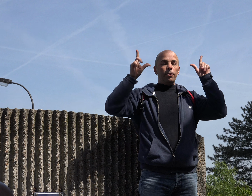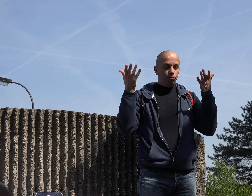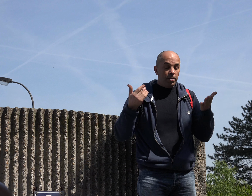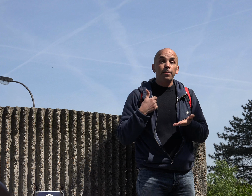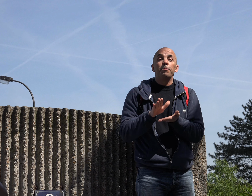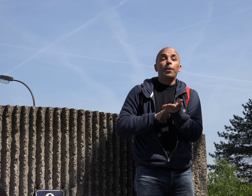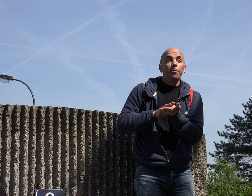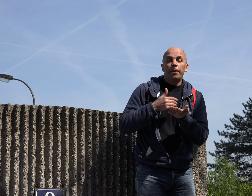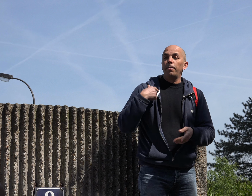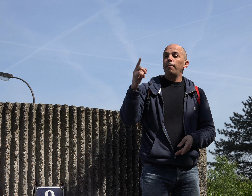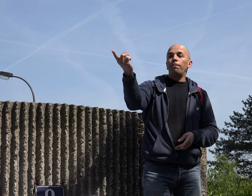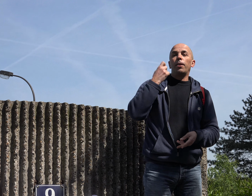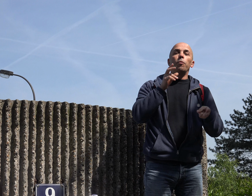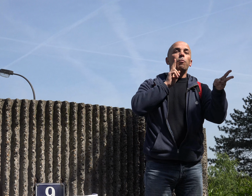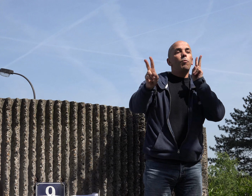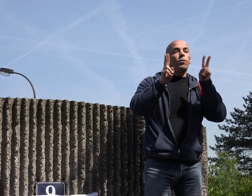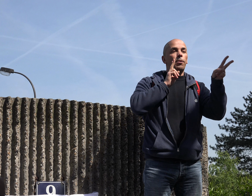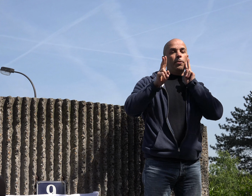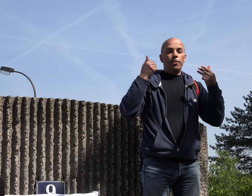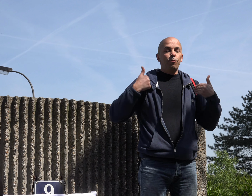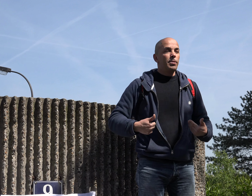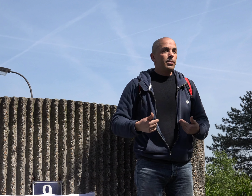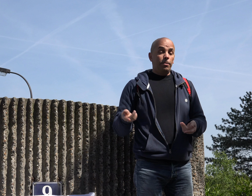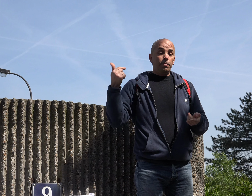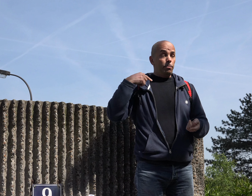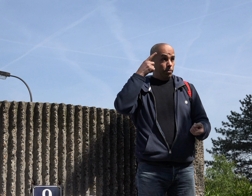voilà, cette image, ça fait que c'est un réédition dont je viens de Bretagne.